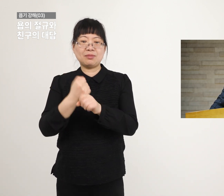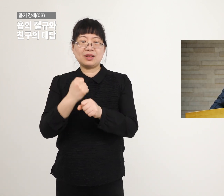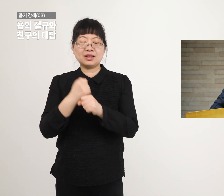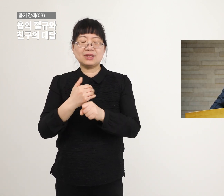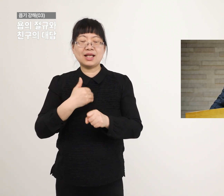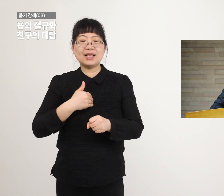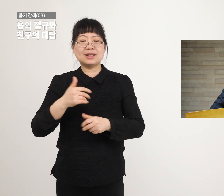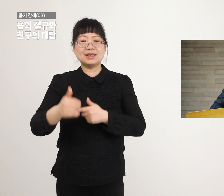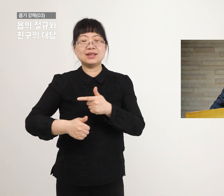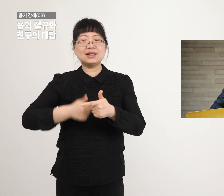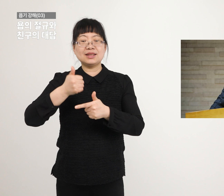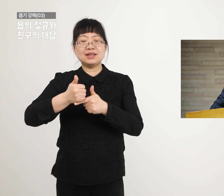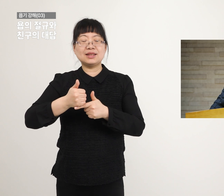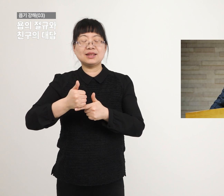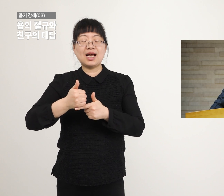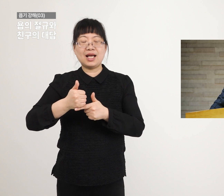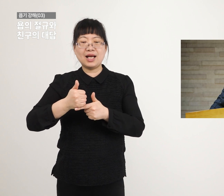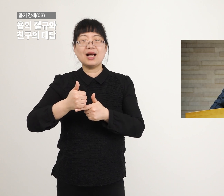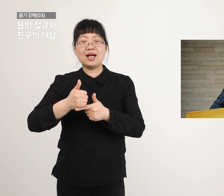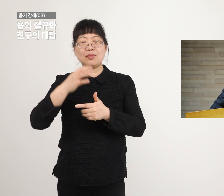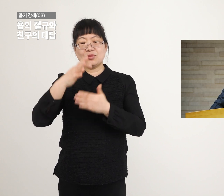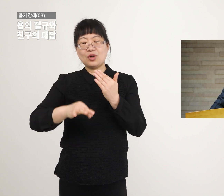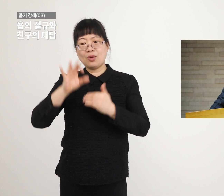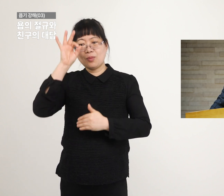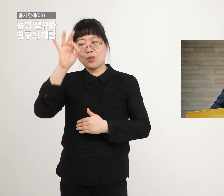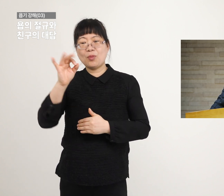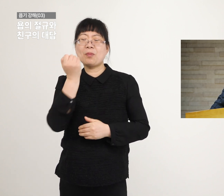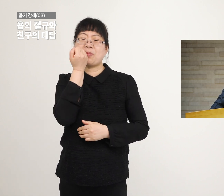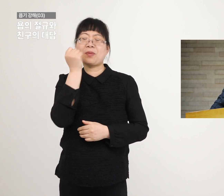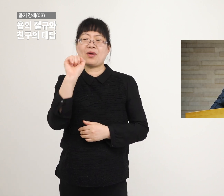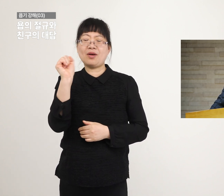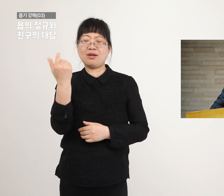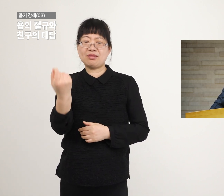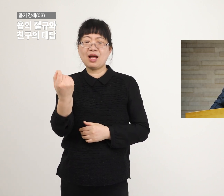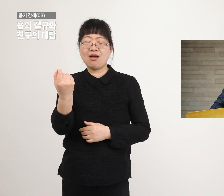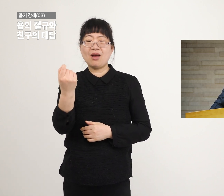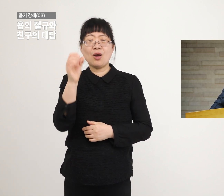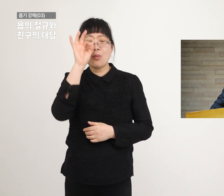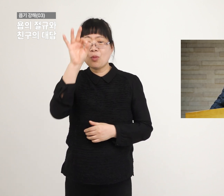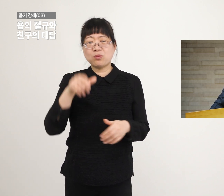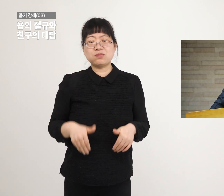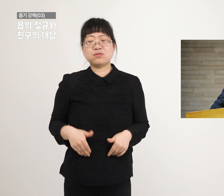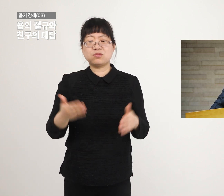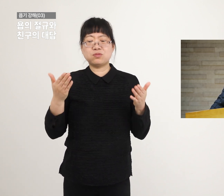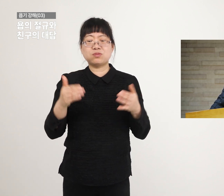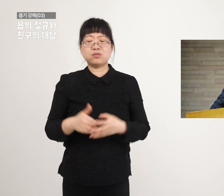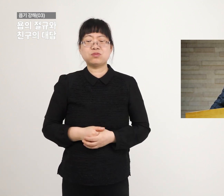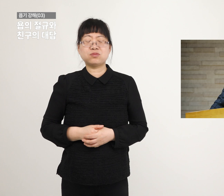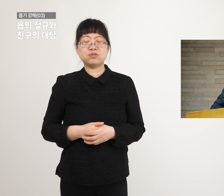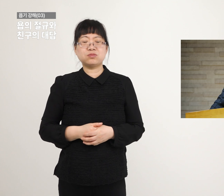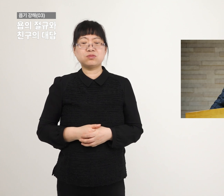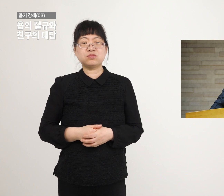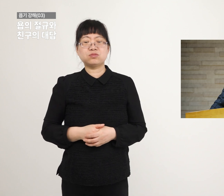나는 신이다. 그거 뻔해요. 굳이 그거 볼 필요 없어요.